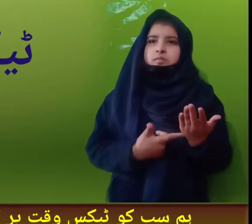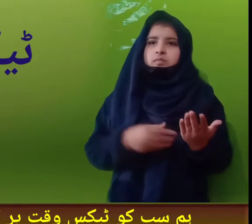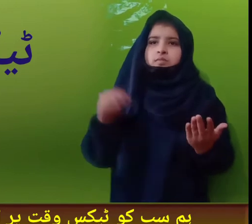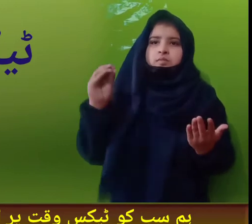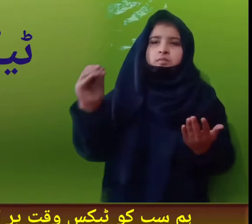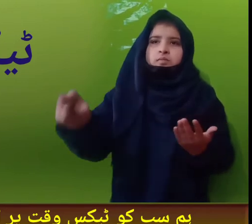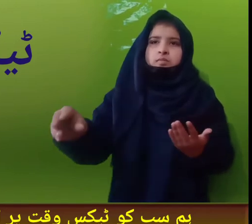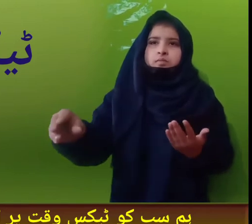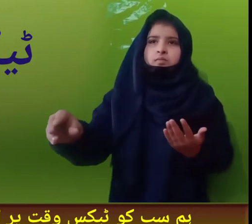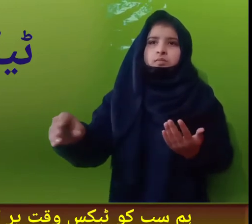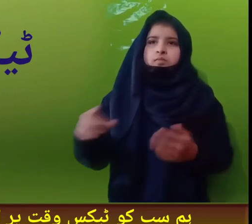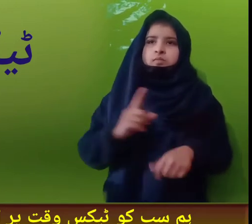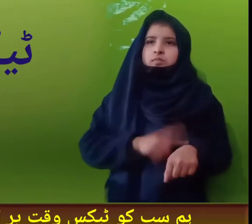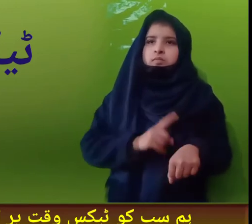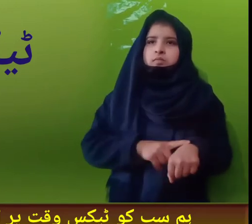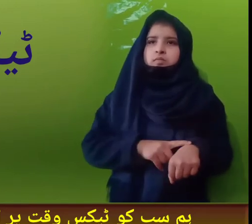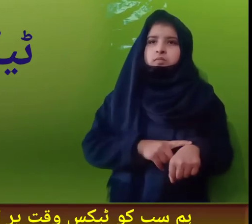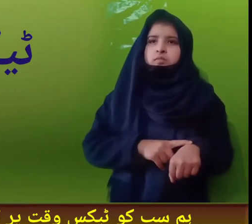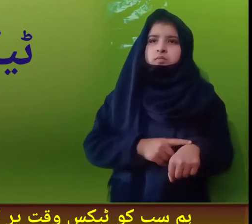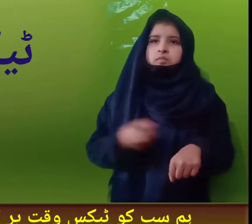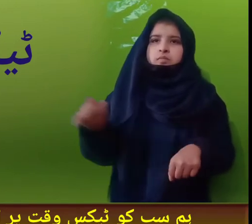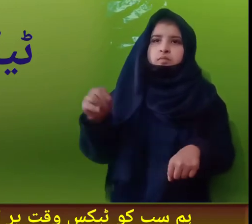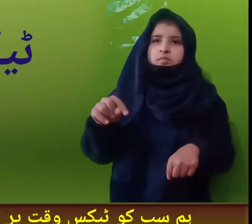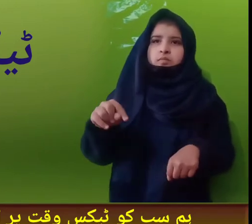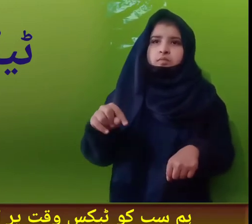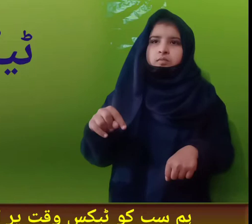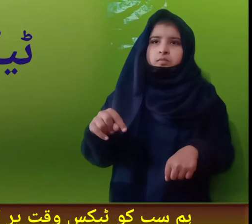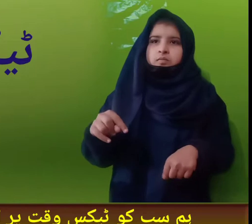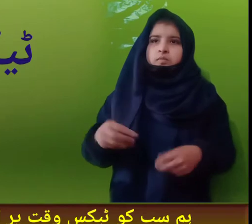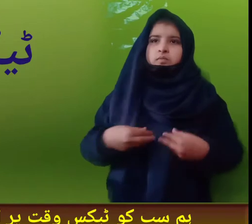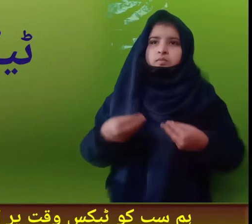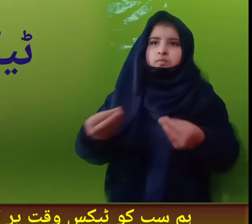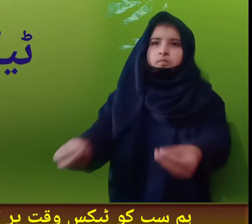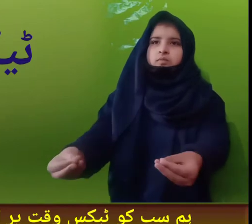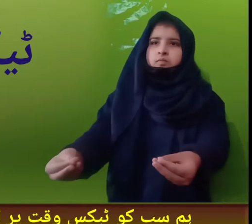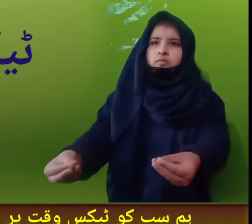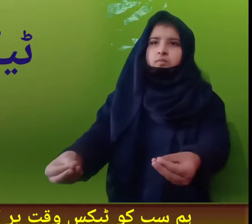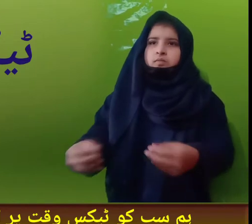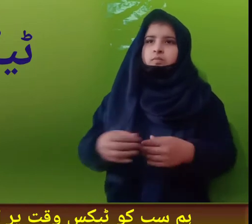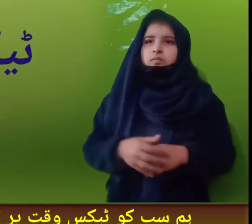टैक्स वक्त पर अदा करना चाहिए।